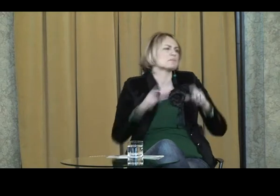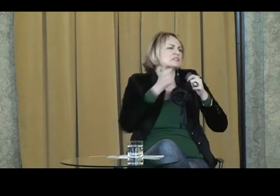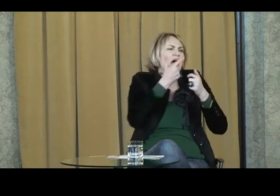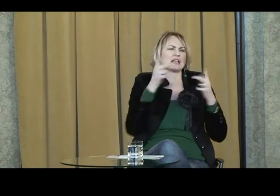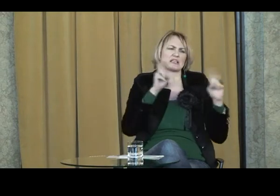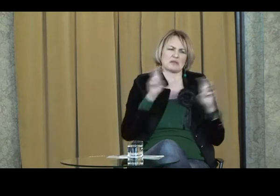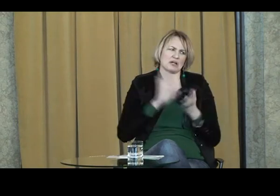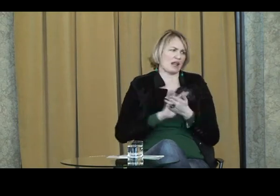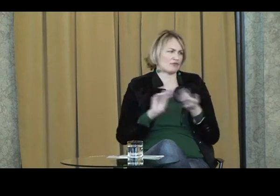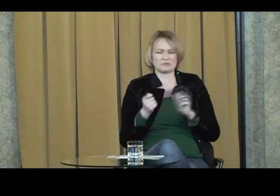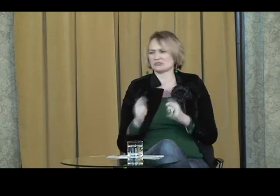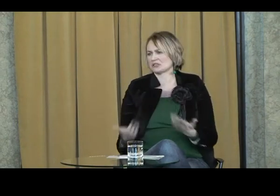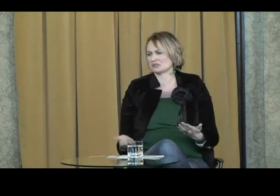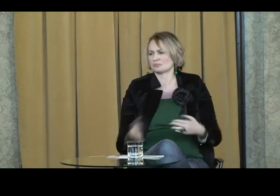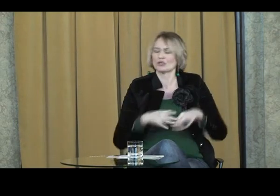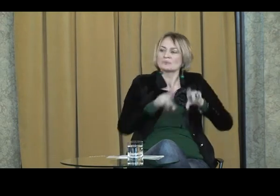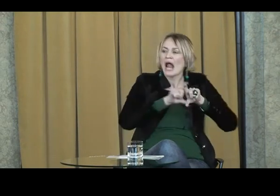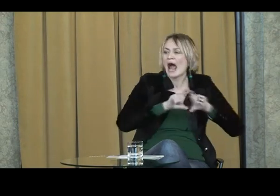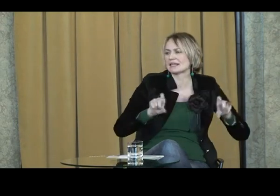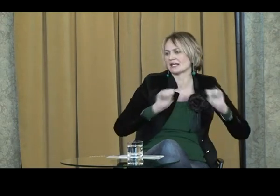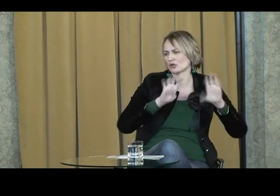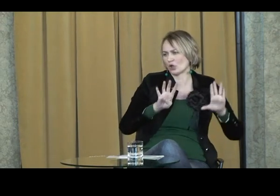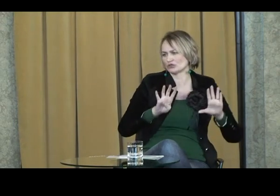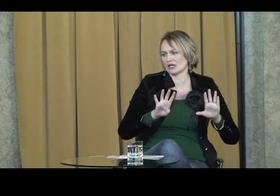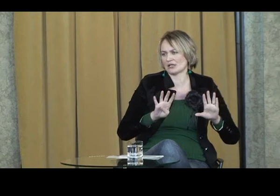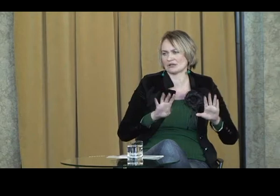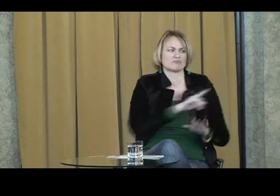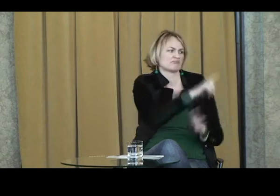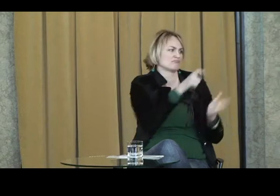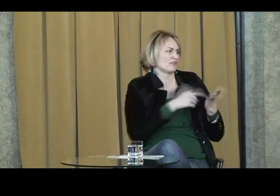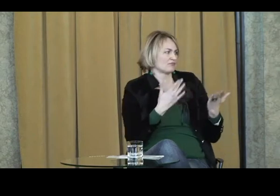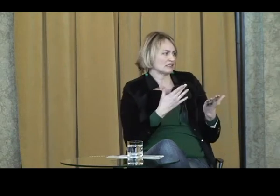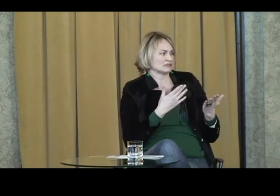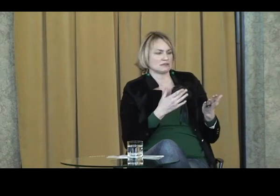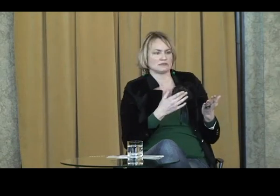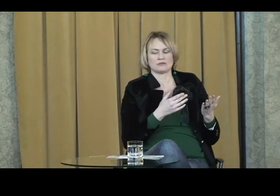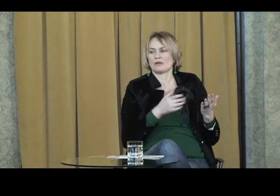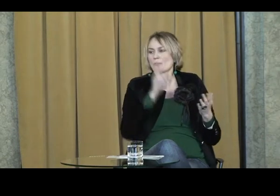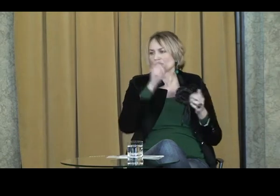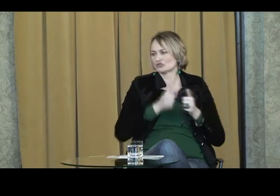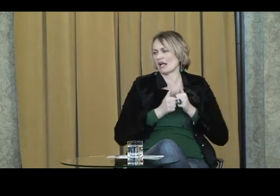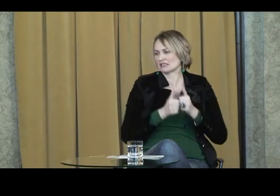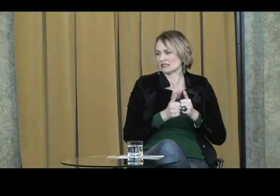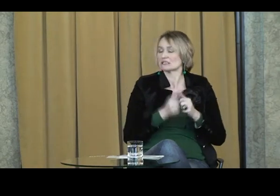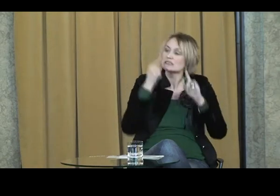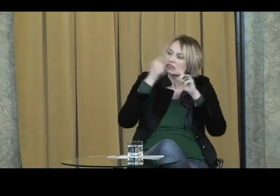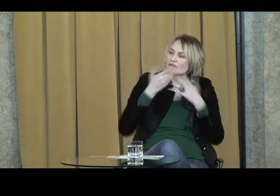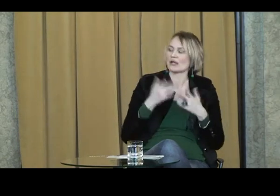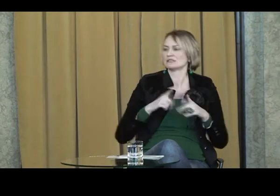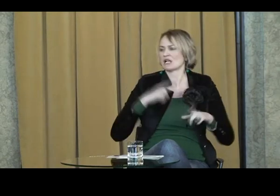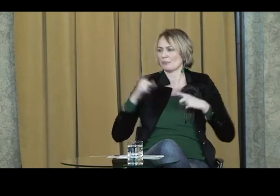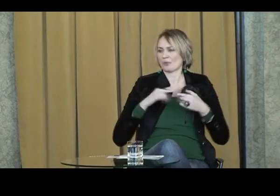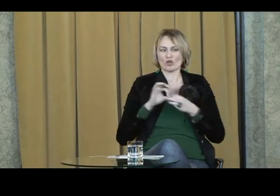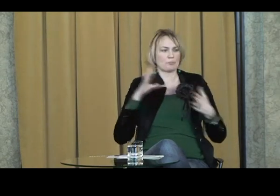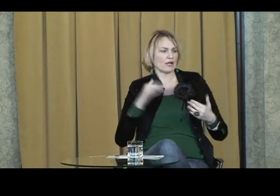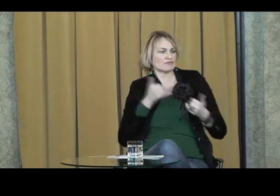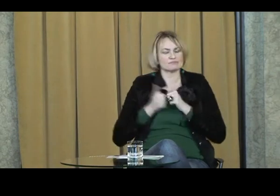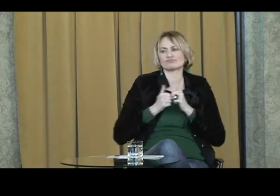verhandelt. Einige Dinge kann man schnell umsetzen. Artikel 19, der besagt persönliche Assistenz, Ziel ist